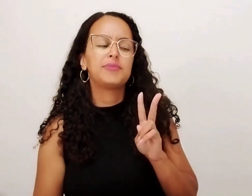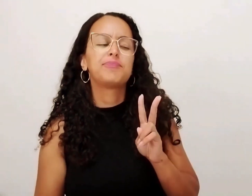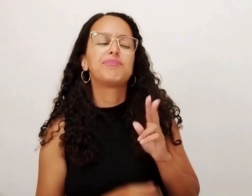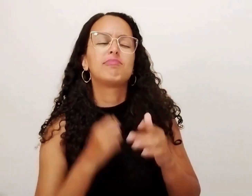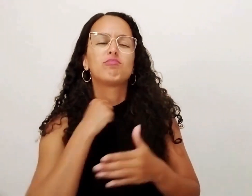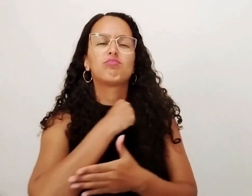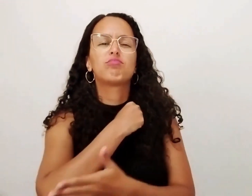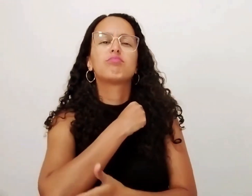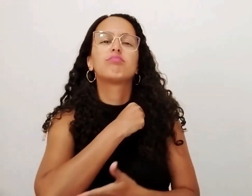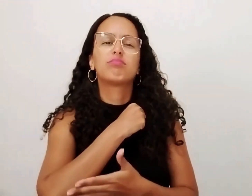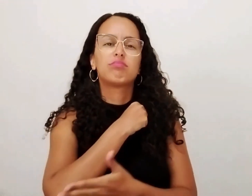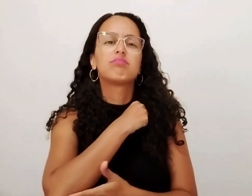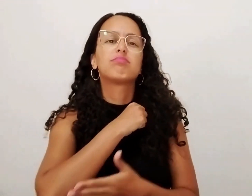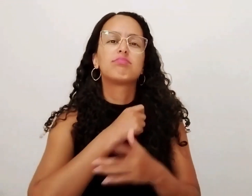Uraricoera.